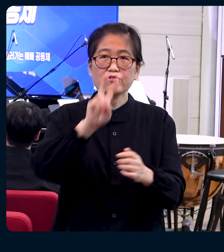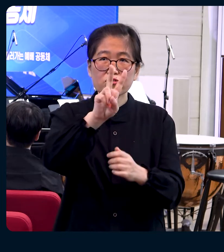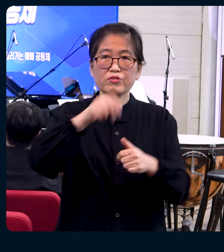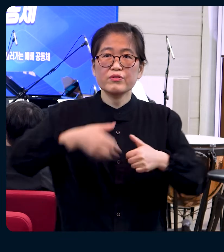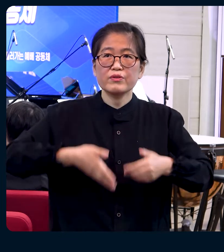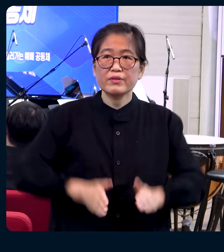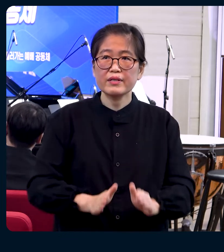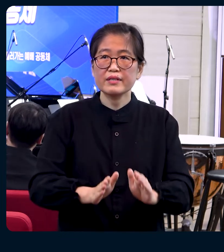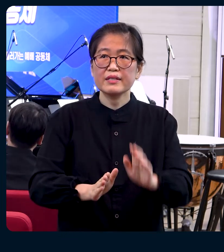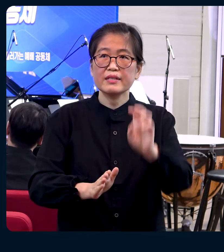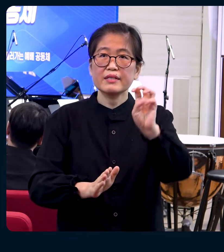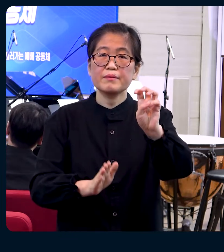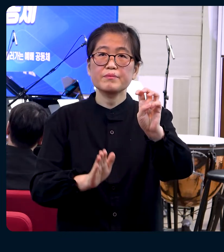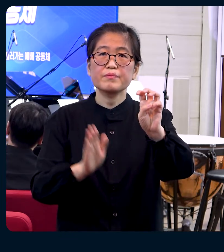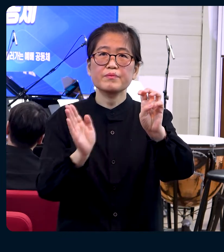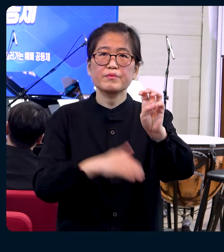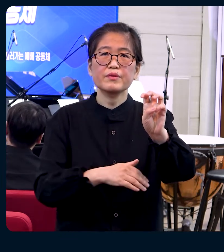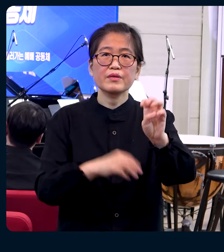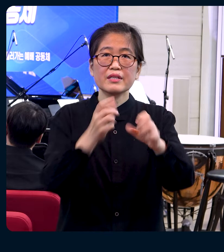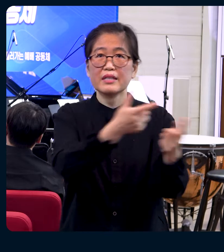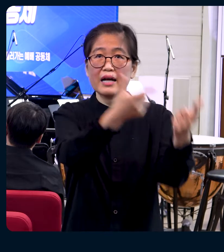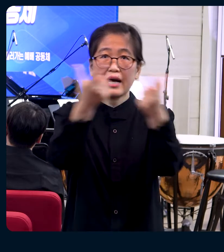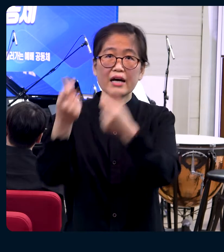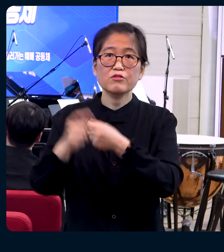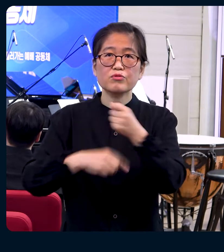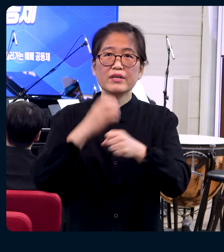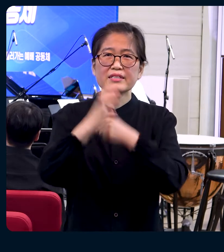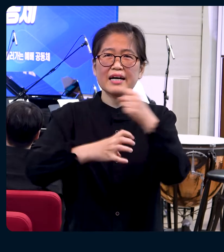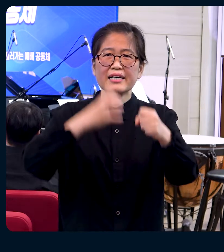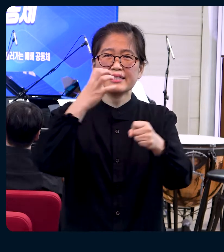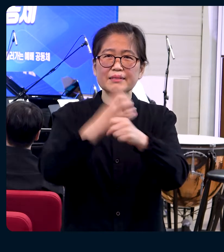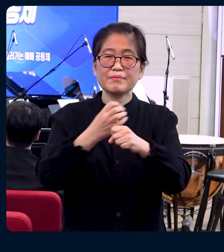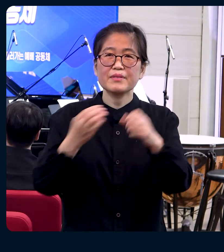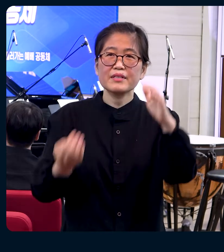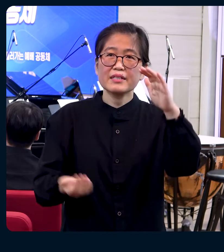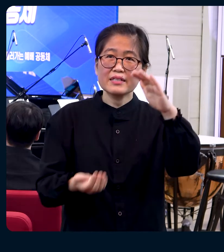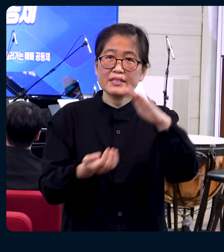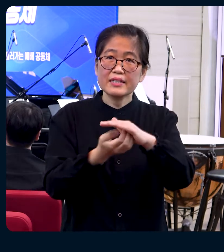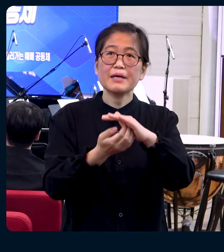둘을 낳는데요. 30절이 독특합니다. 다 같이 읽어볼까요?